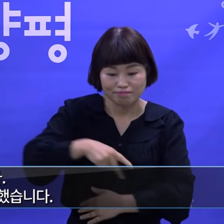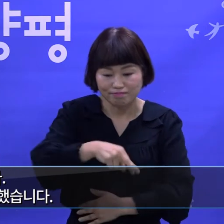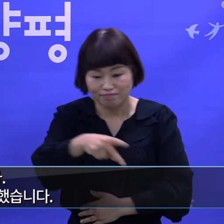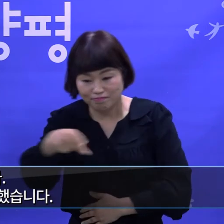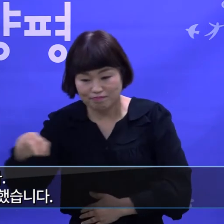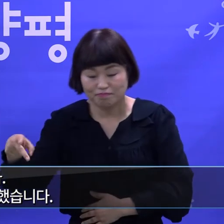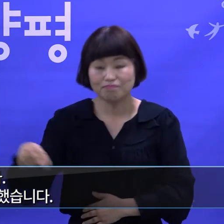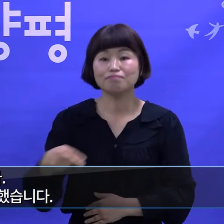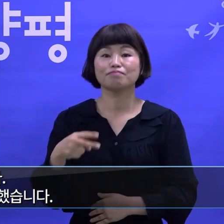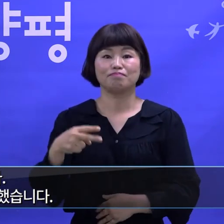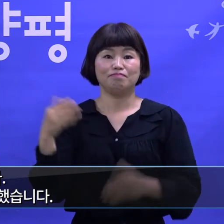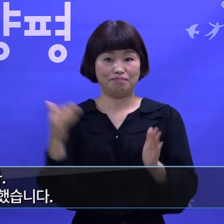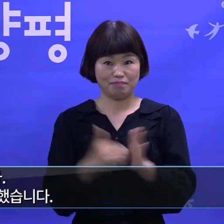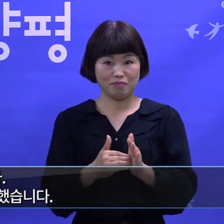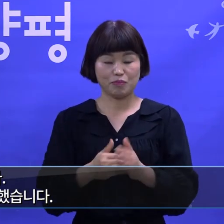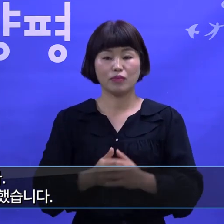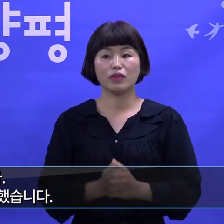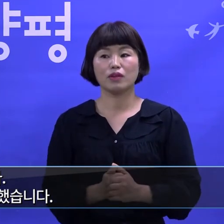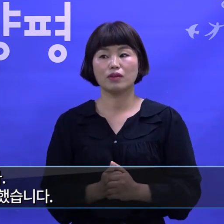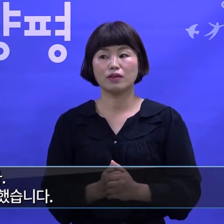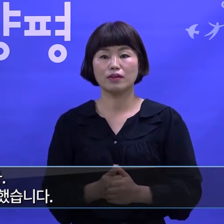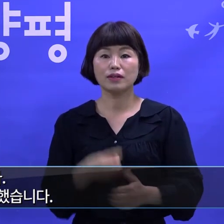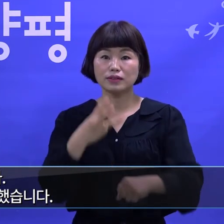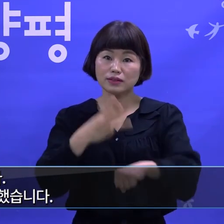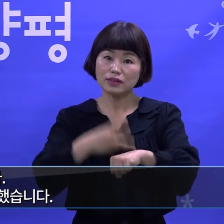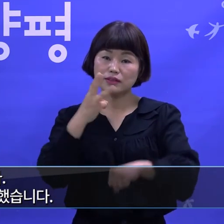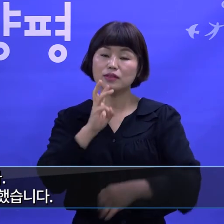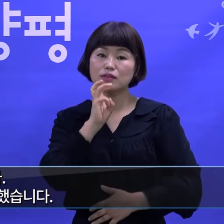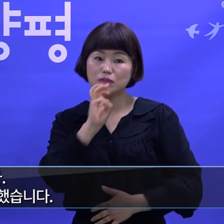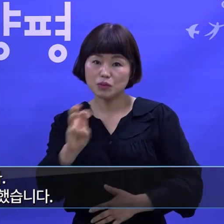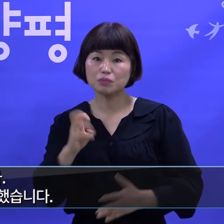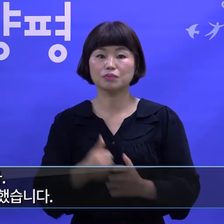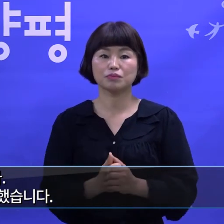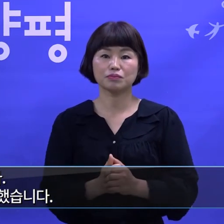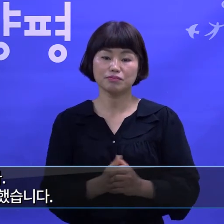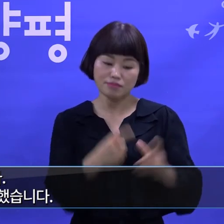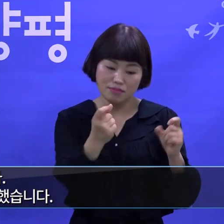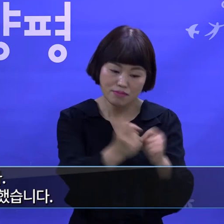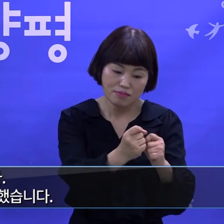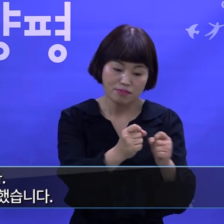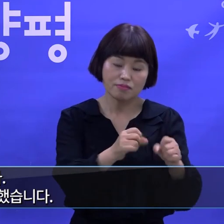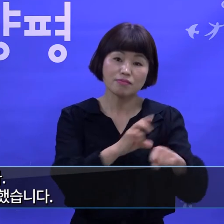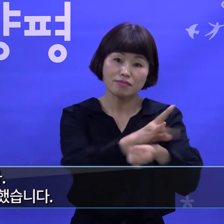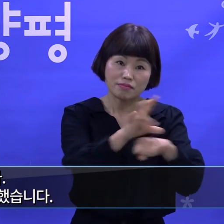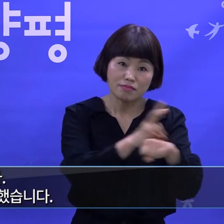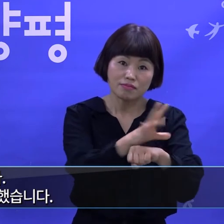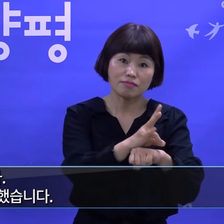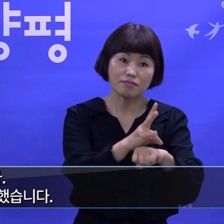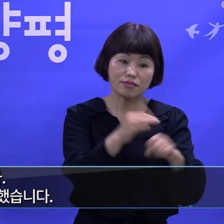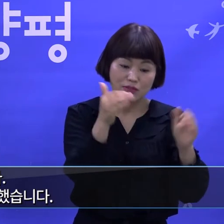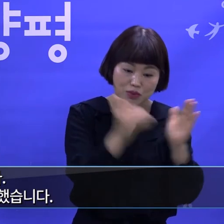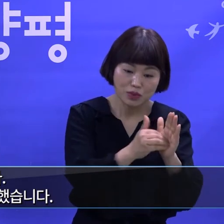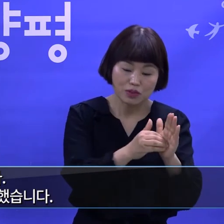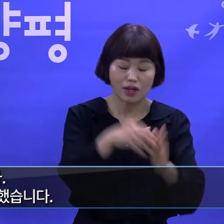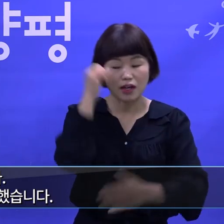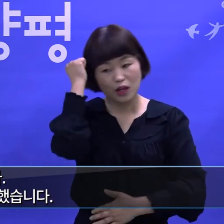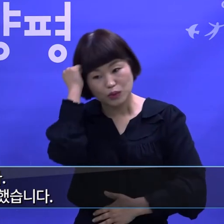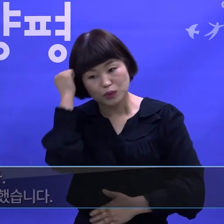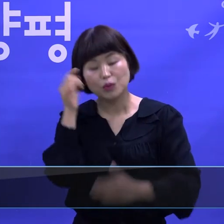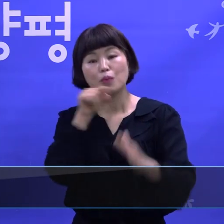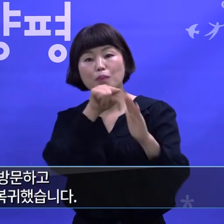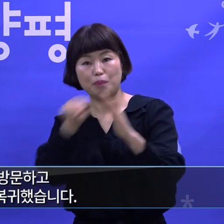산책하였습니다. 또한 15시 30분 동일 편의점을 방문 후 숙소로